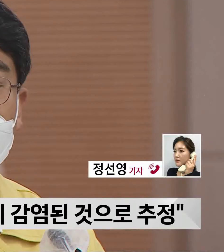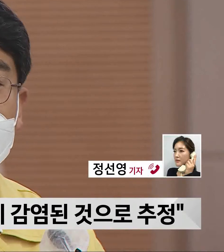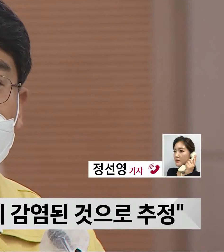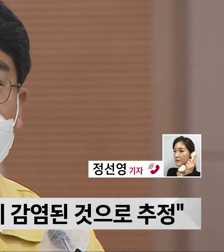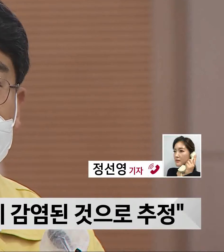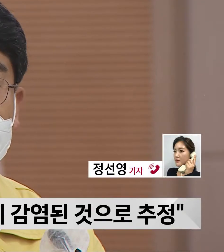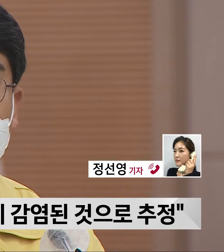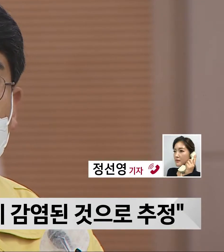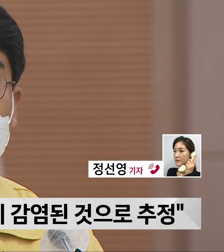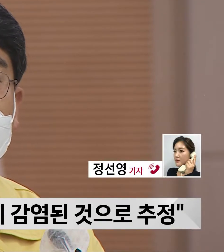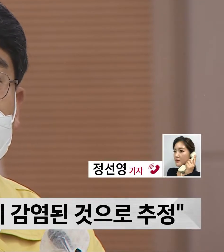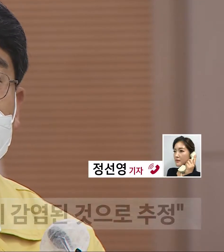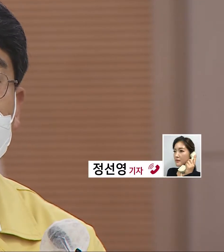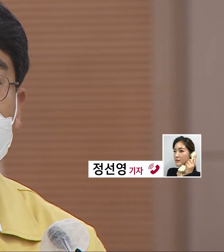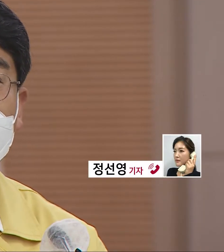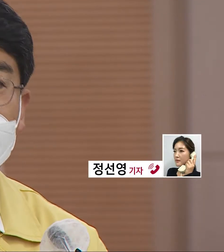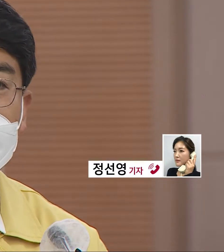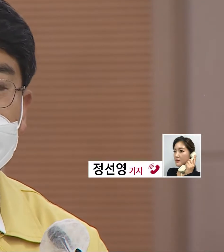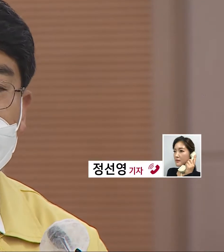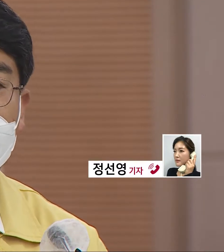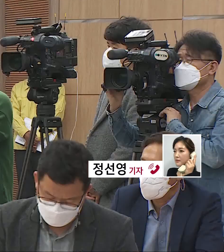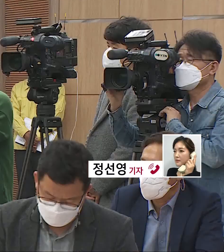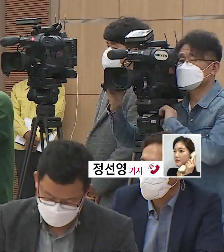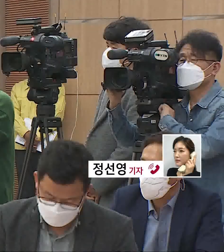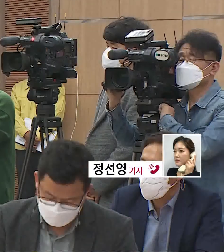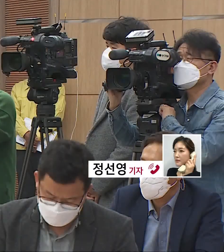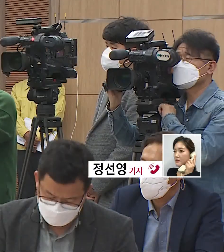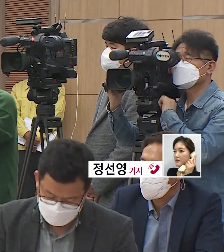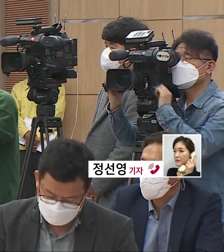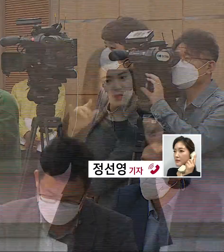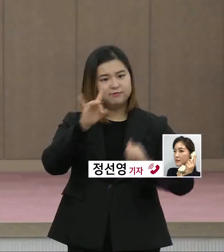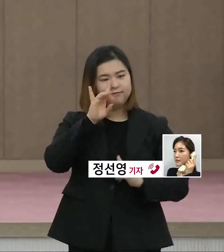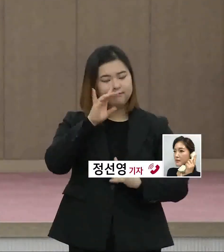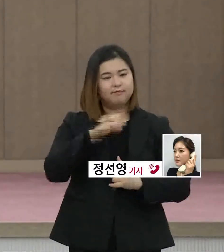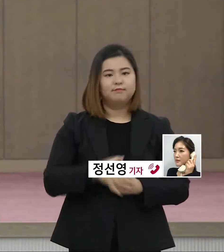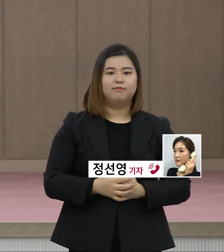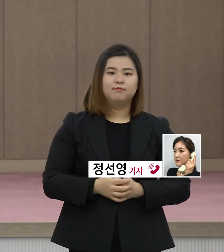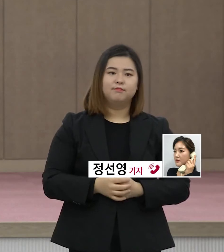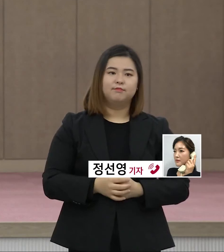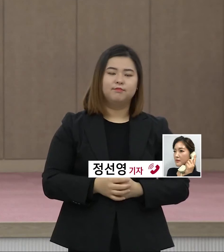A씨로 추정된다고 밝혔습니다. 주요 내용 들어보겠습니다.